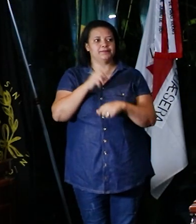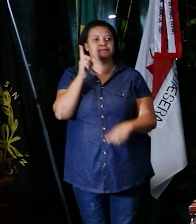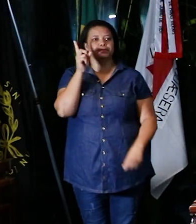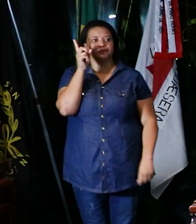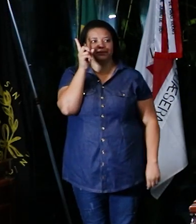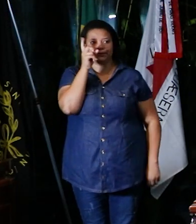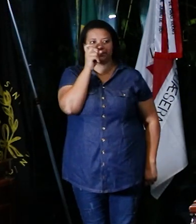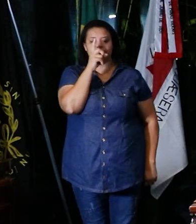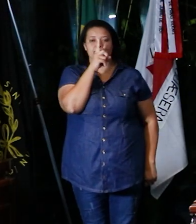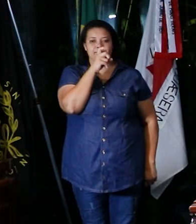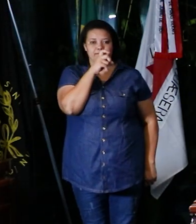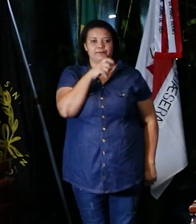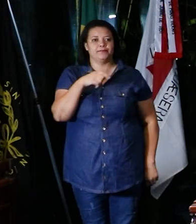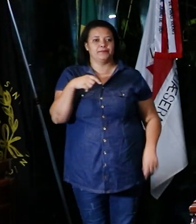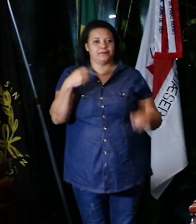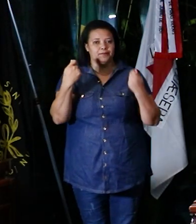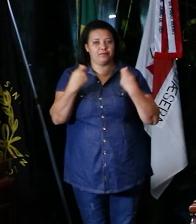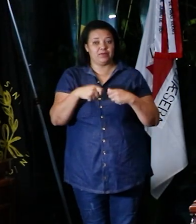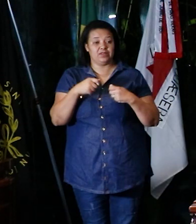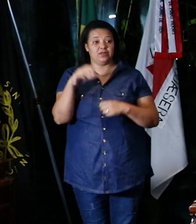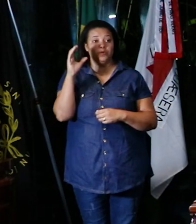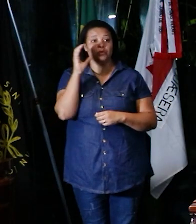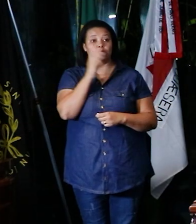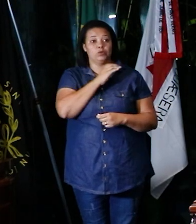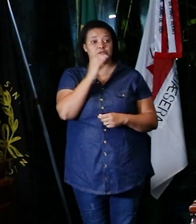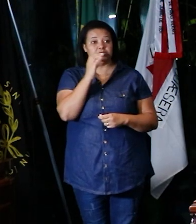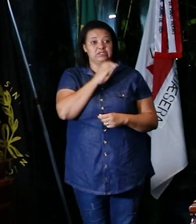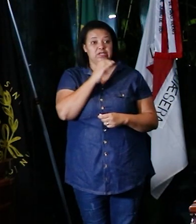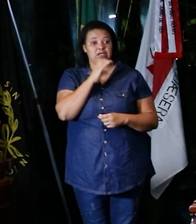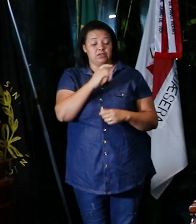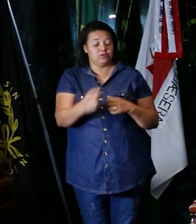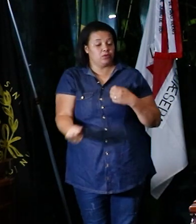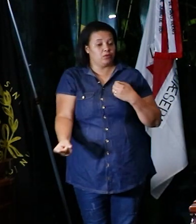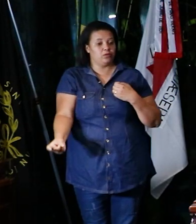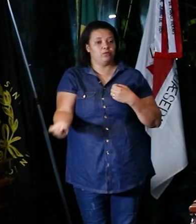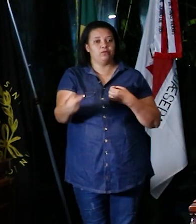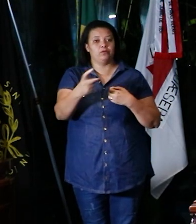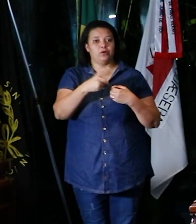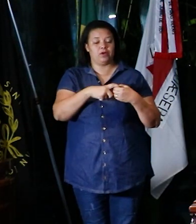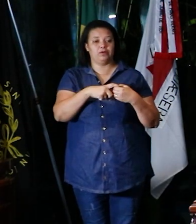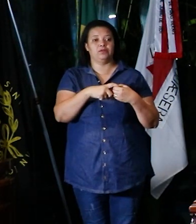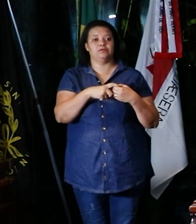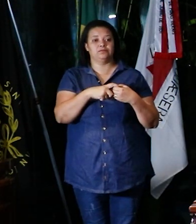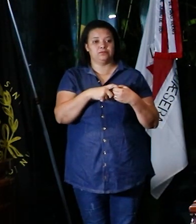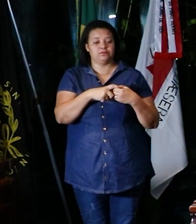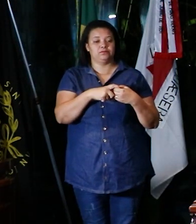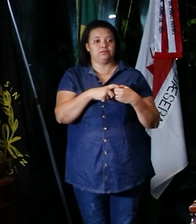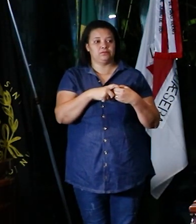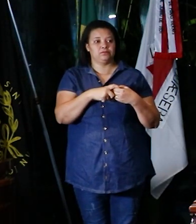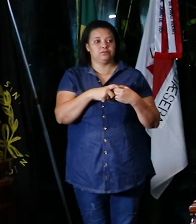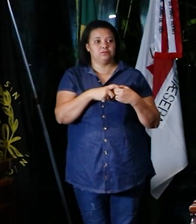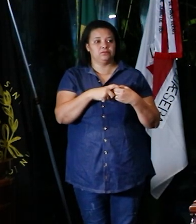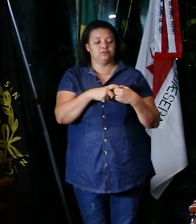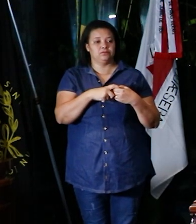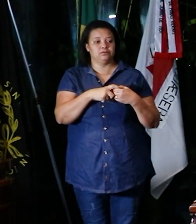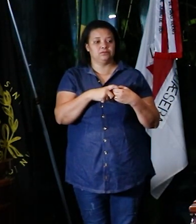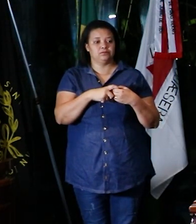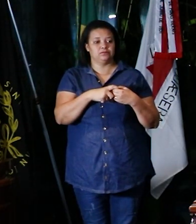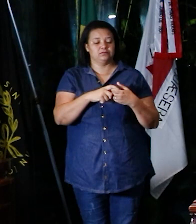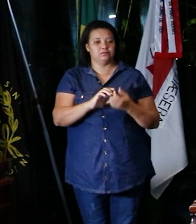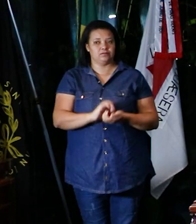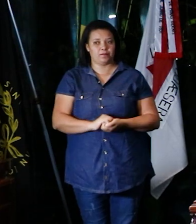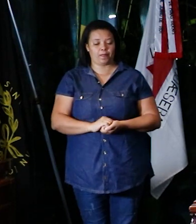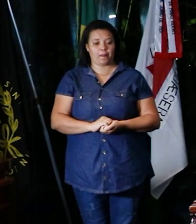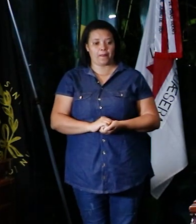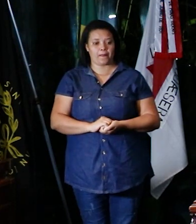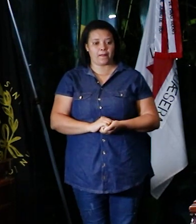Brasil, necessitando urgentemente de resgate. E se não, eu sempre falo